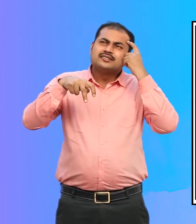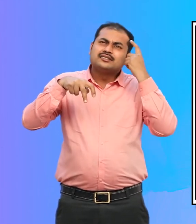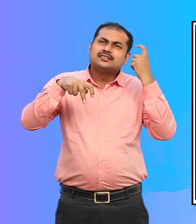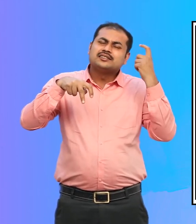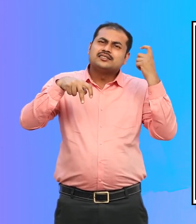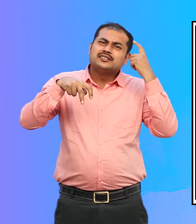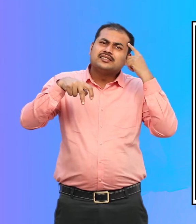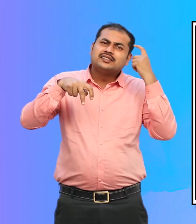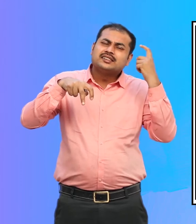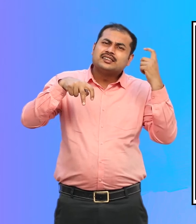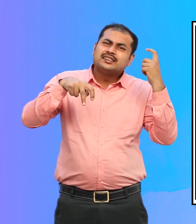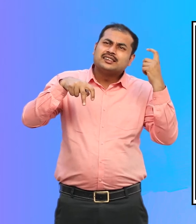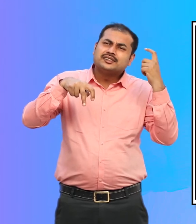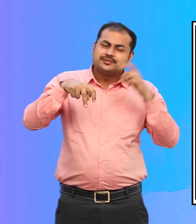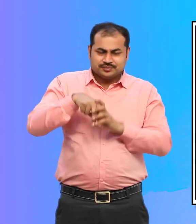है